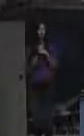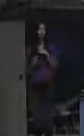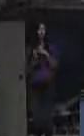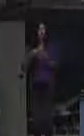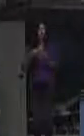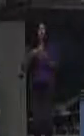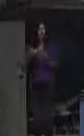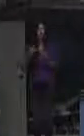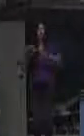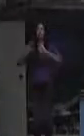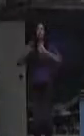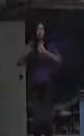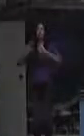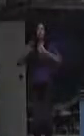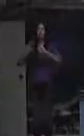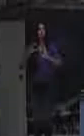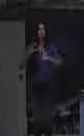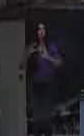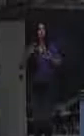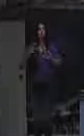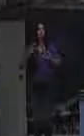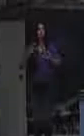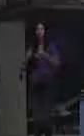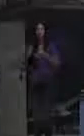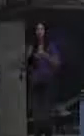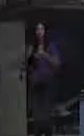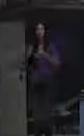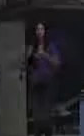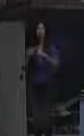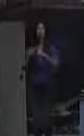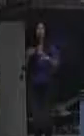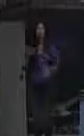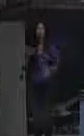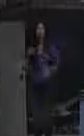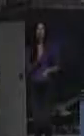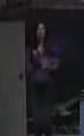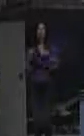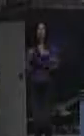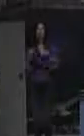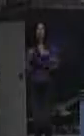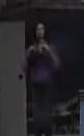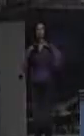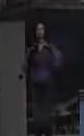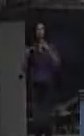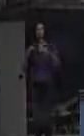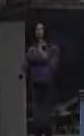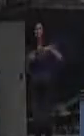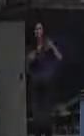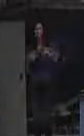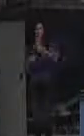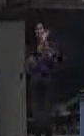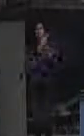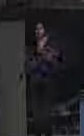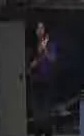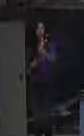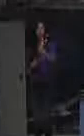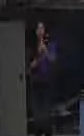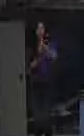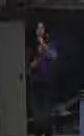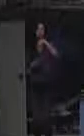Secretaria de Comunicação da Câmara dos Deputados, onde nós tivemos uma audiência com o deputado federal Márcio Marinho, e que já